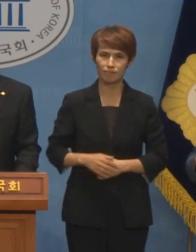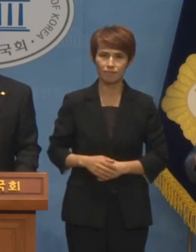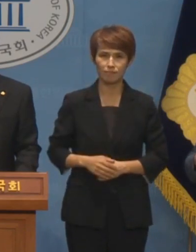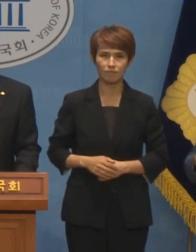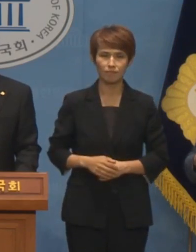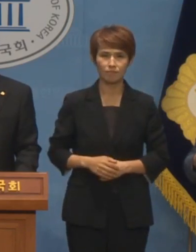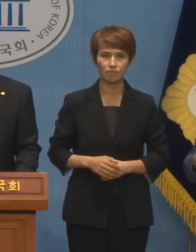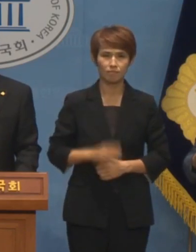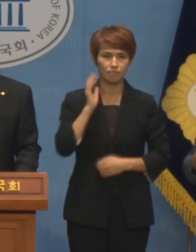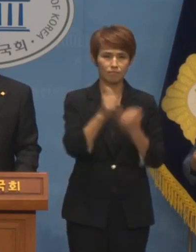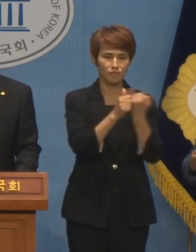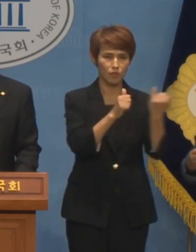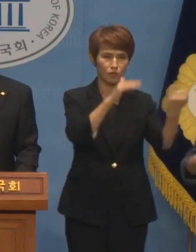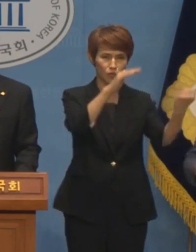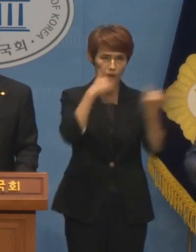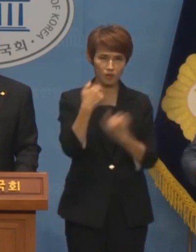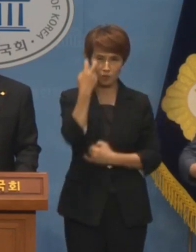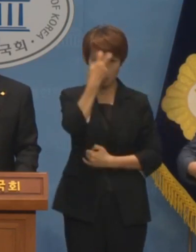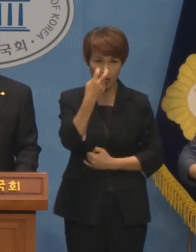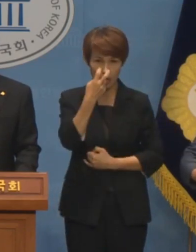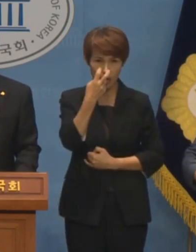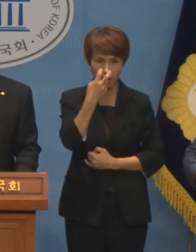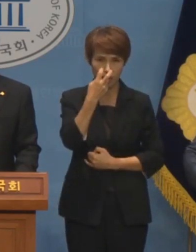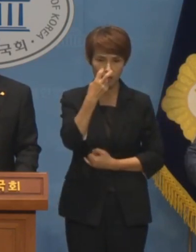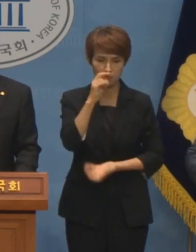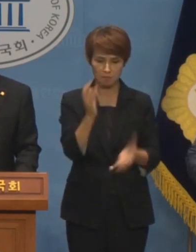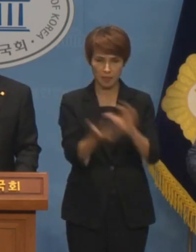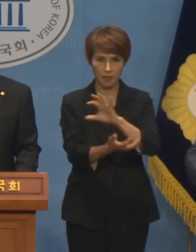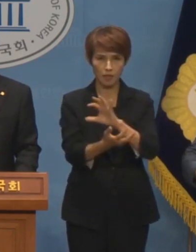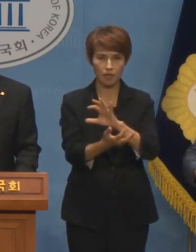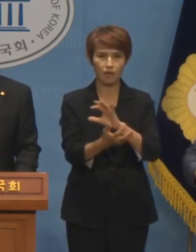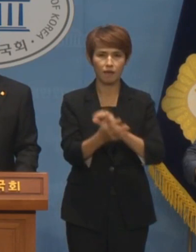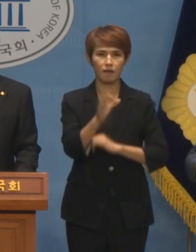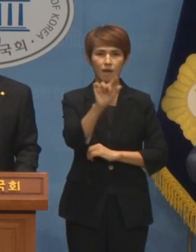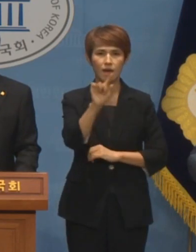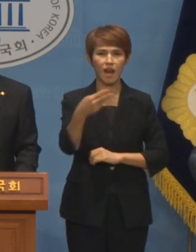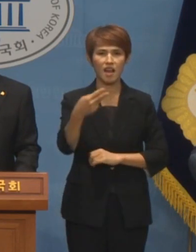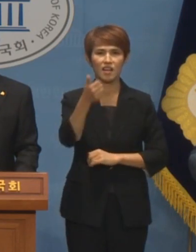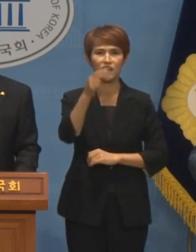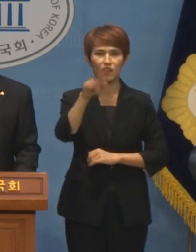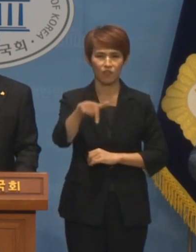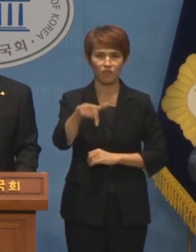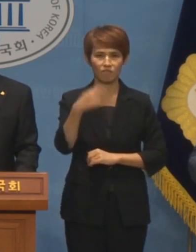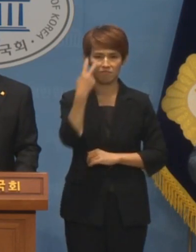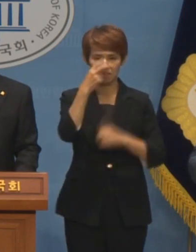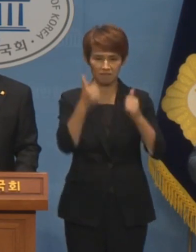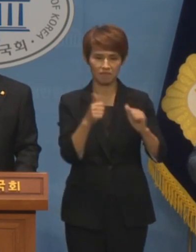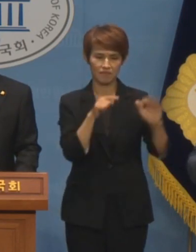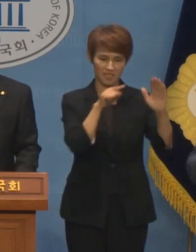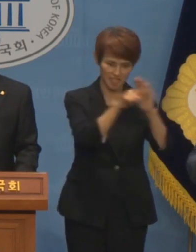조사가 아련 인사라고 하는 말로 바뀌었습니다. 있을 수 있는 일입니까?